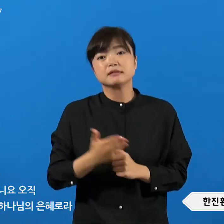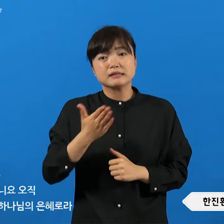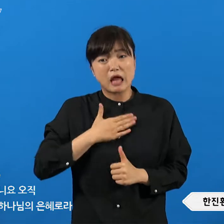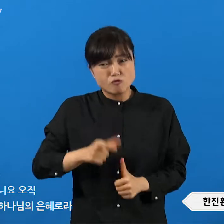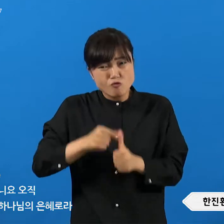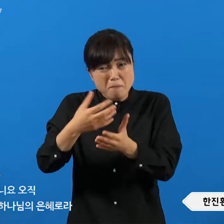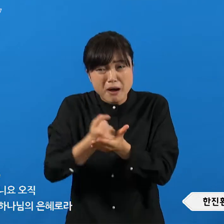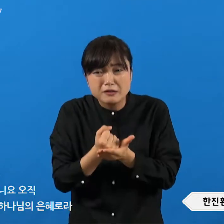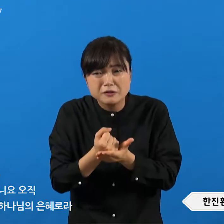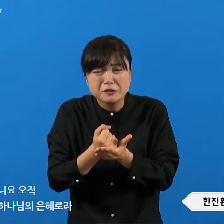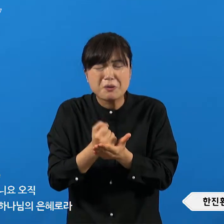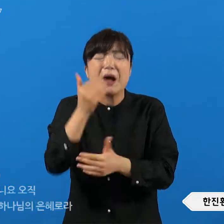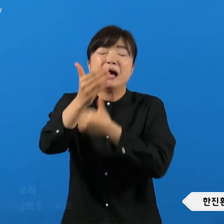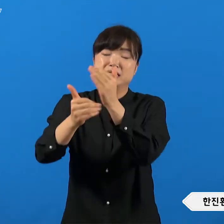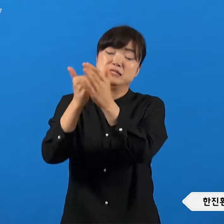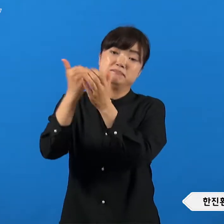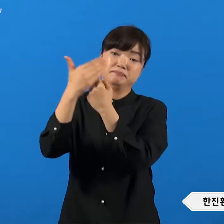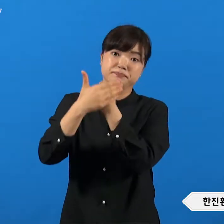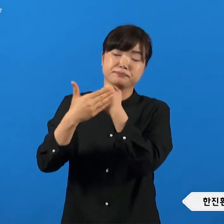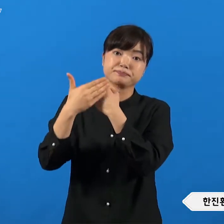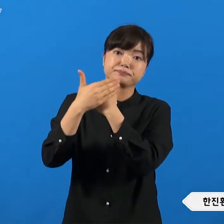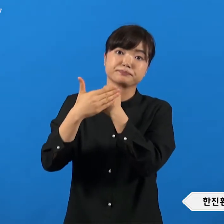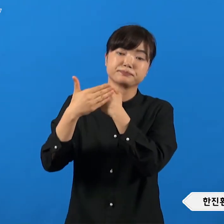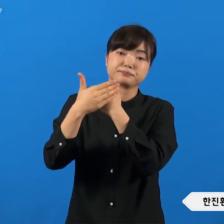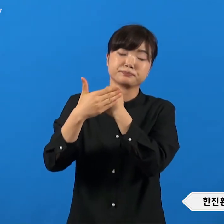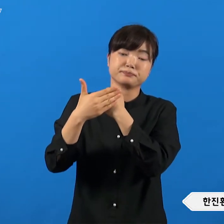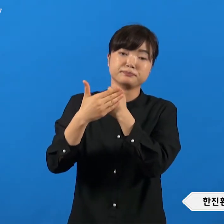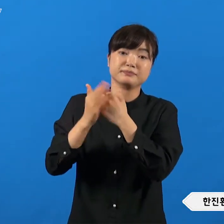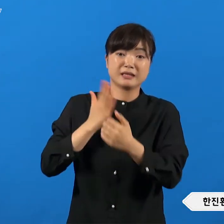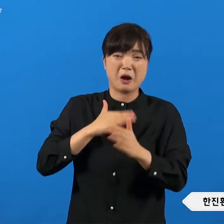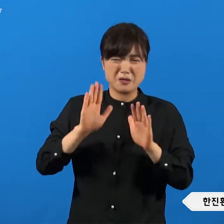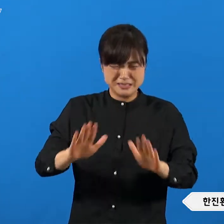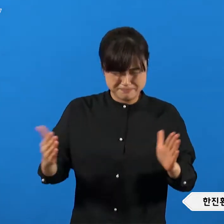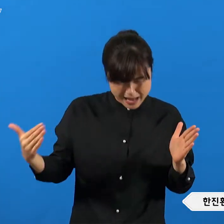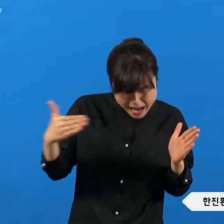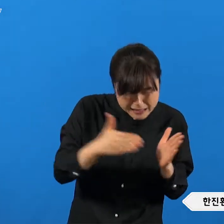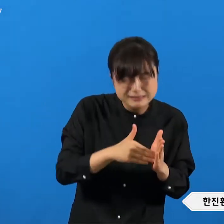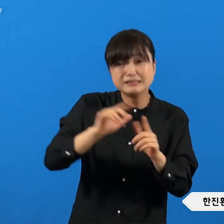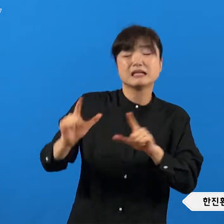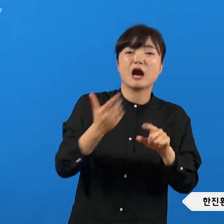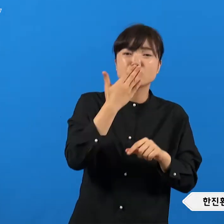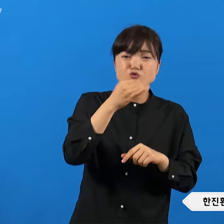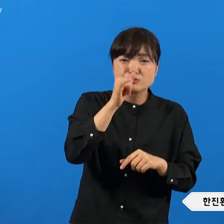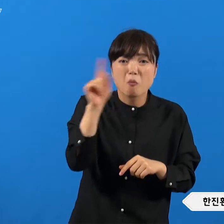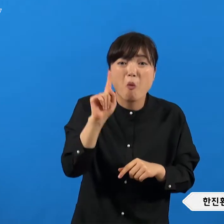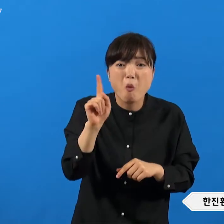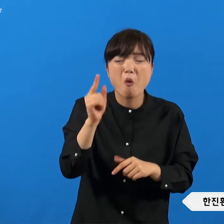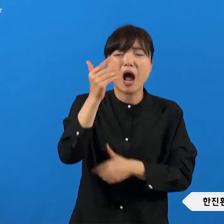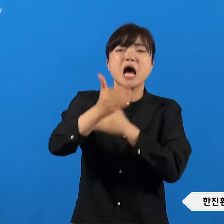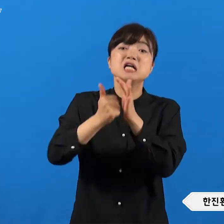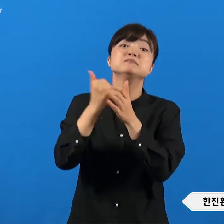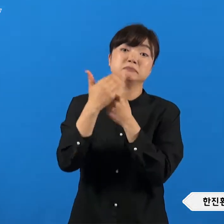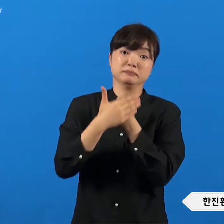내가 구원받은 것도 하나님 은혜, 내가 오늘까지 살아온 것도 하나님의 은혜,